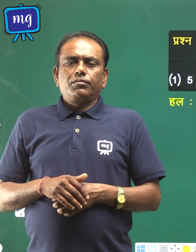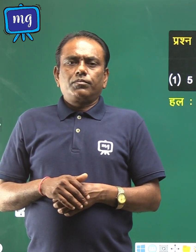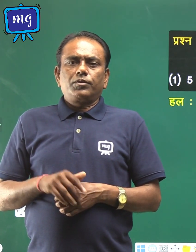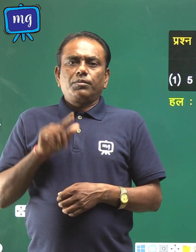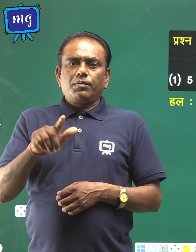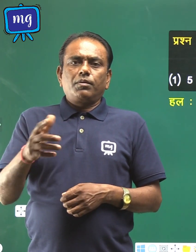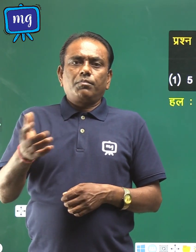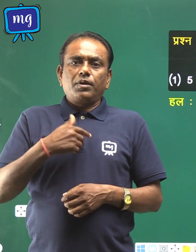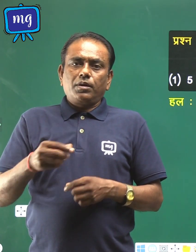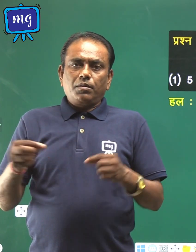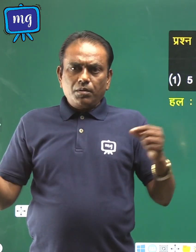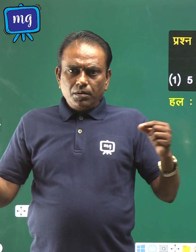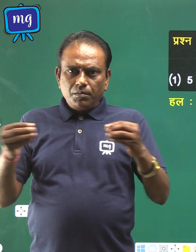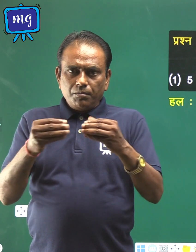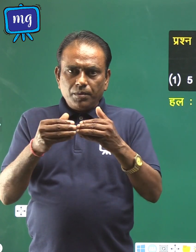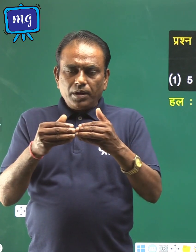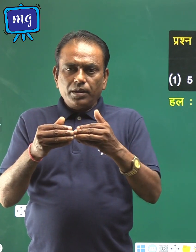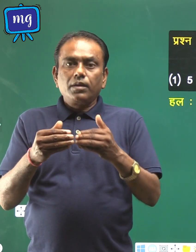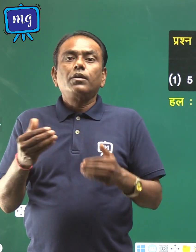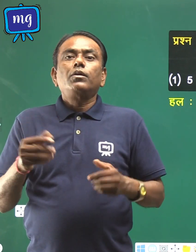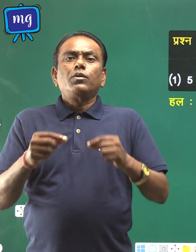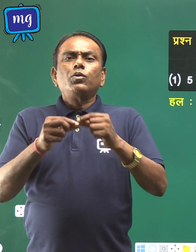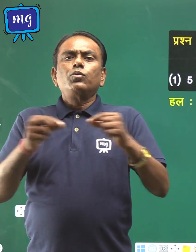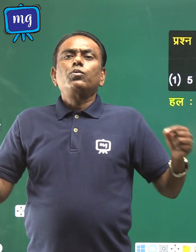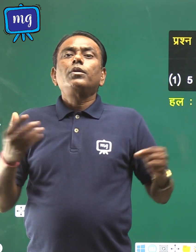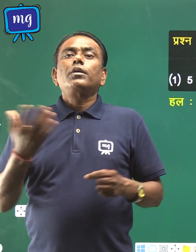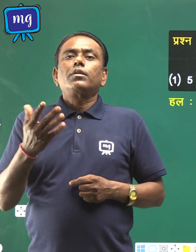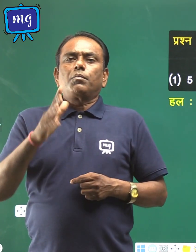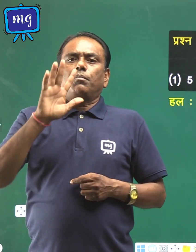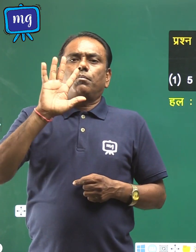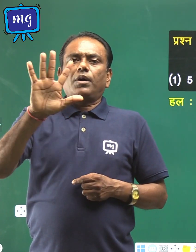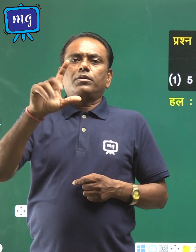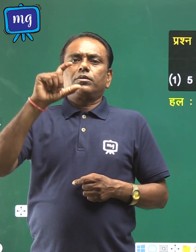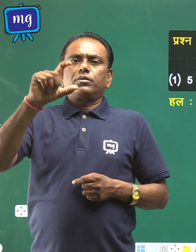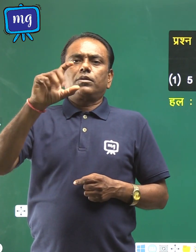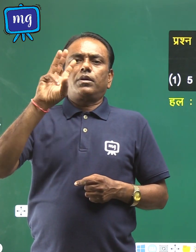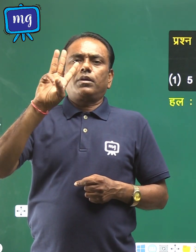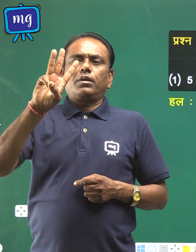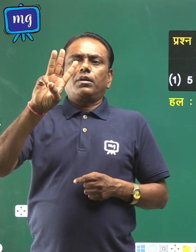जब हम इसको इससे मिलाएंगे तो इसकी दूरी कितनी होगी? 5 सेंटीमीटर,